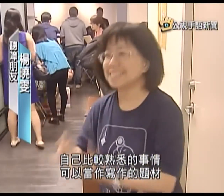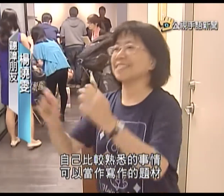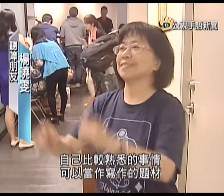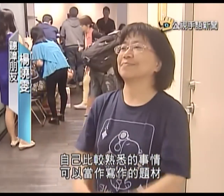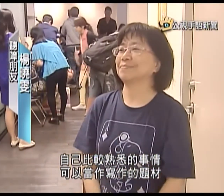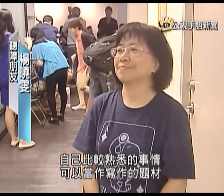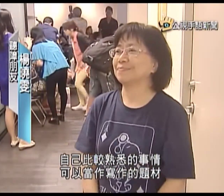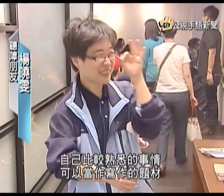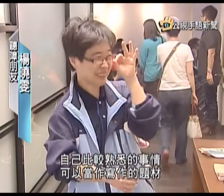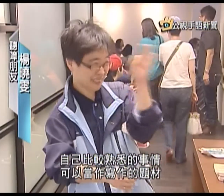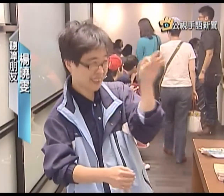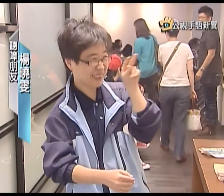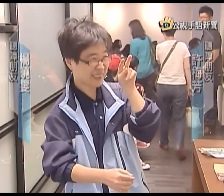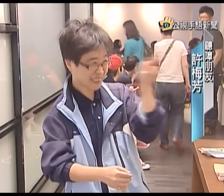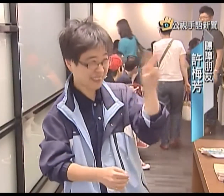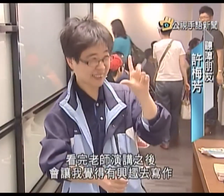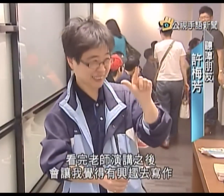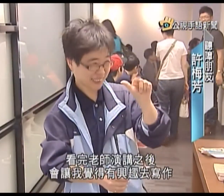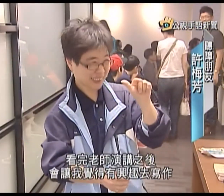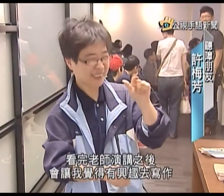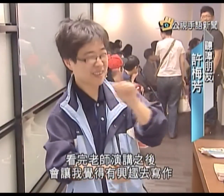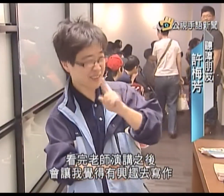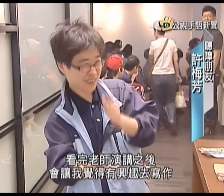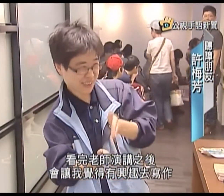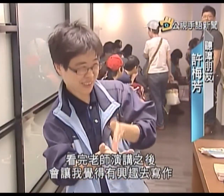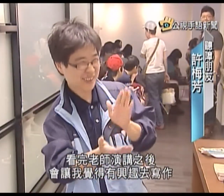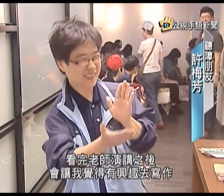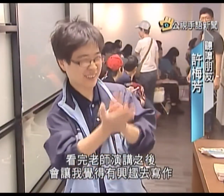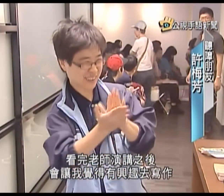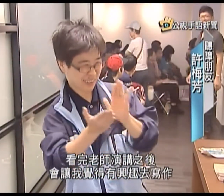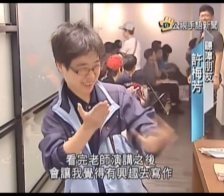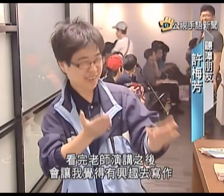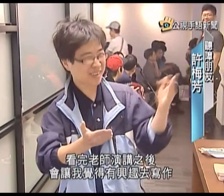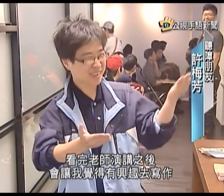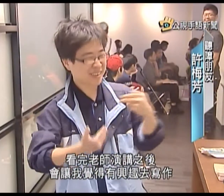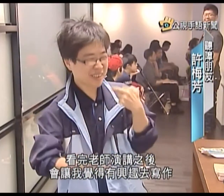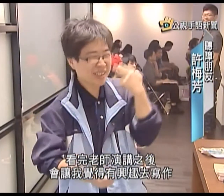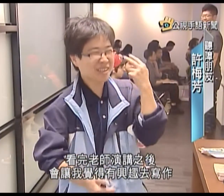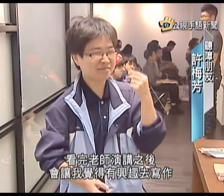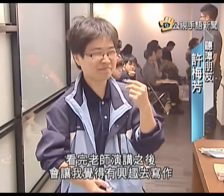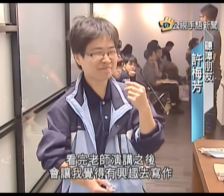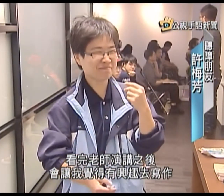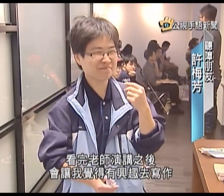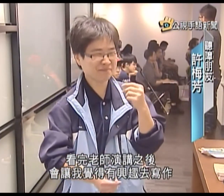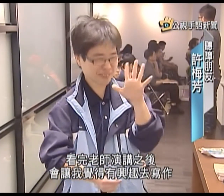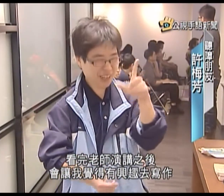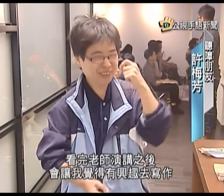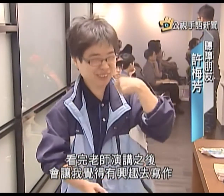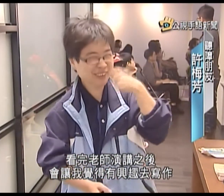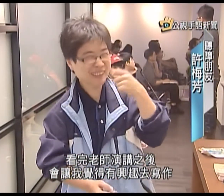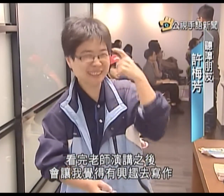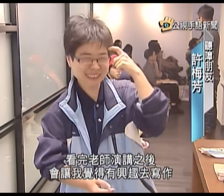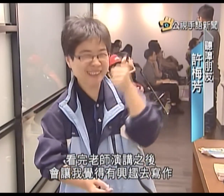的题材。 看完老师演讲之后会让我觉得有兴趣去写